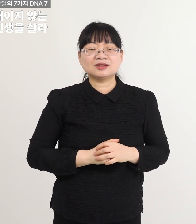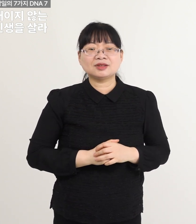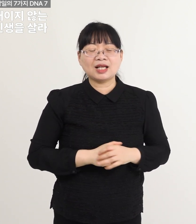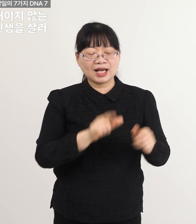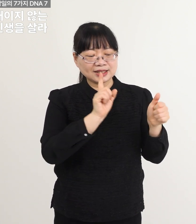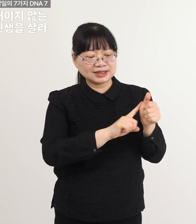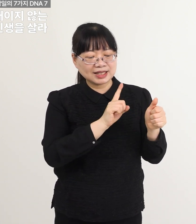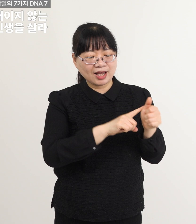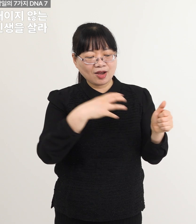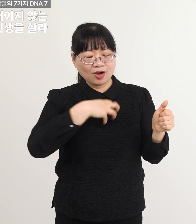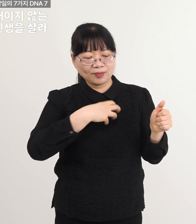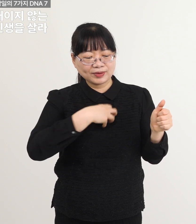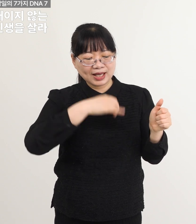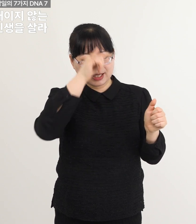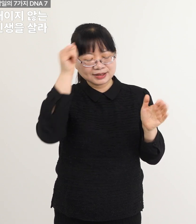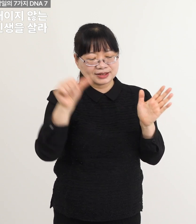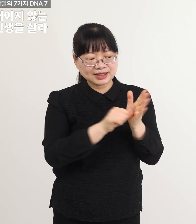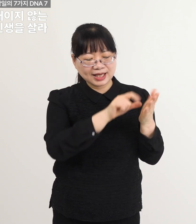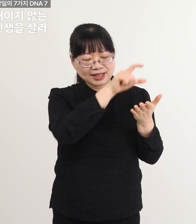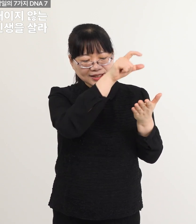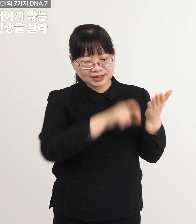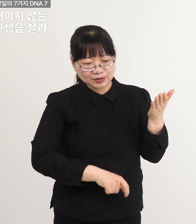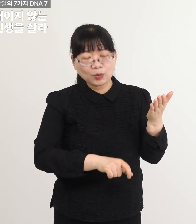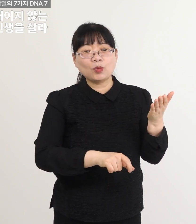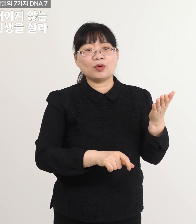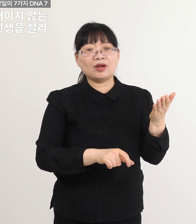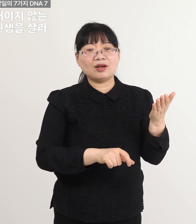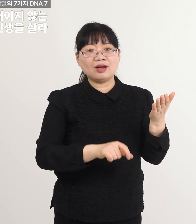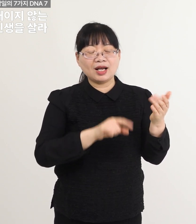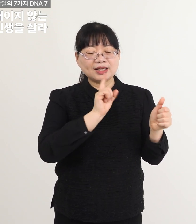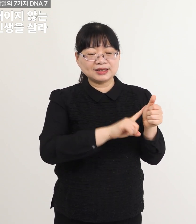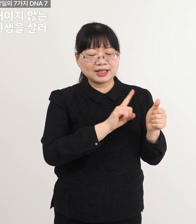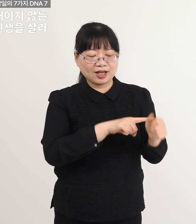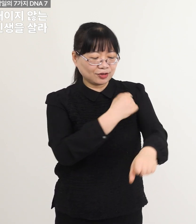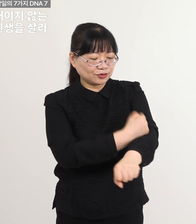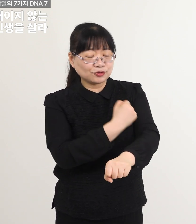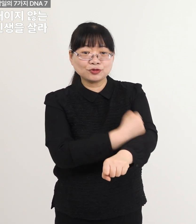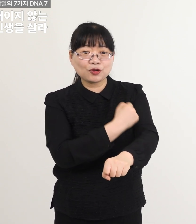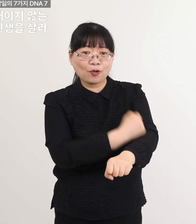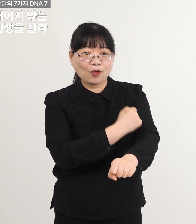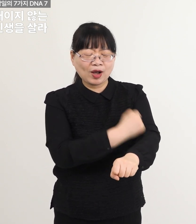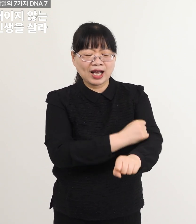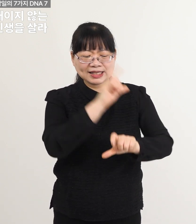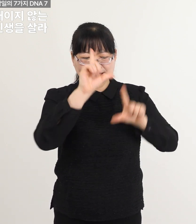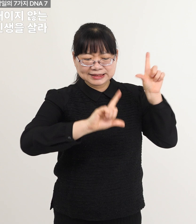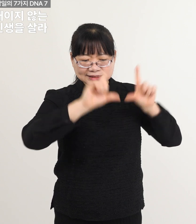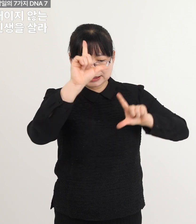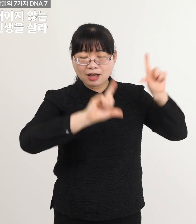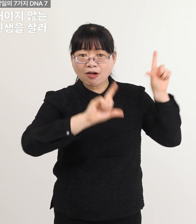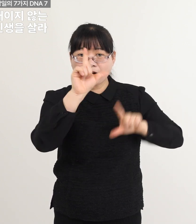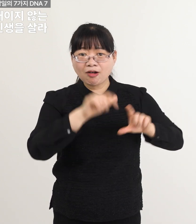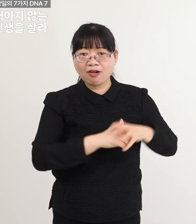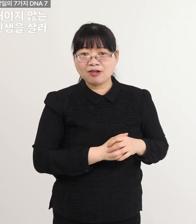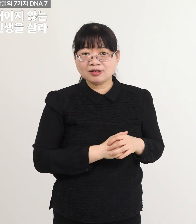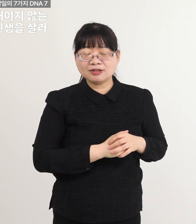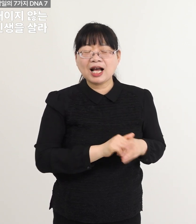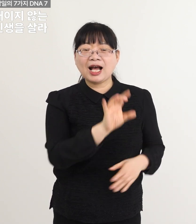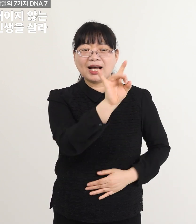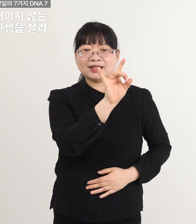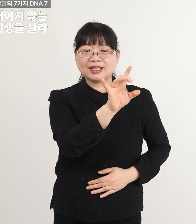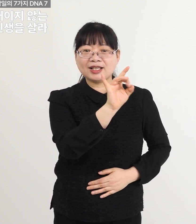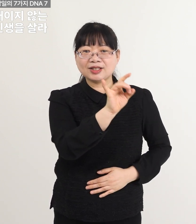그의 험난한 일생의 기록이라든지 그의 수고에 대한 흔적이라든지